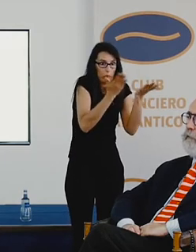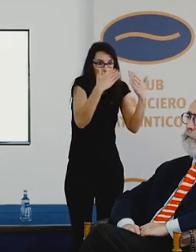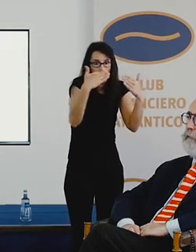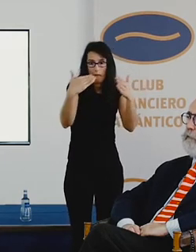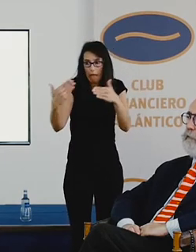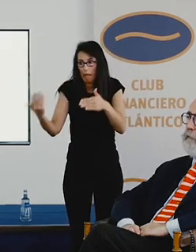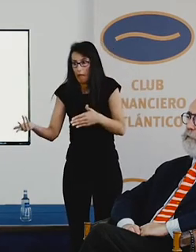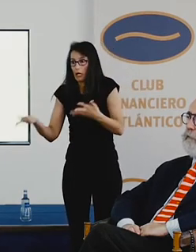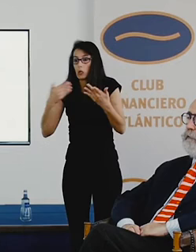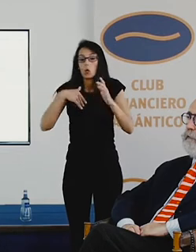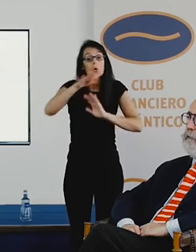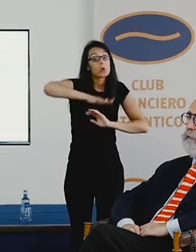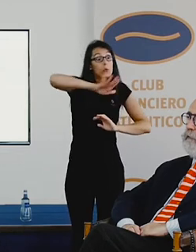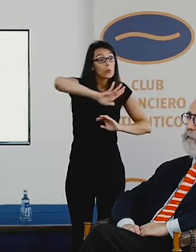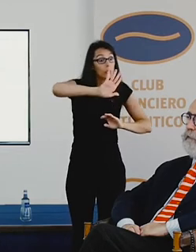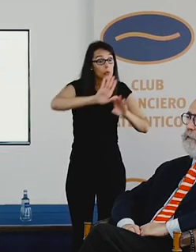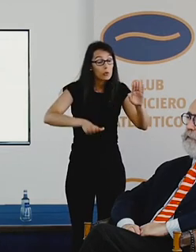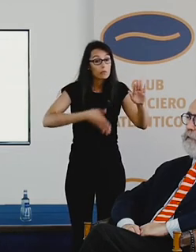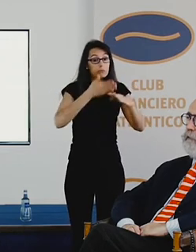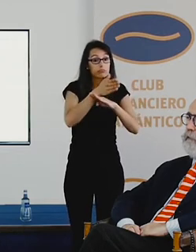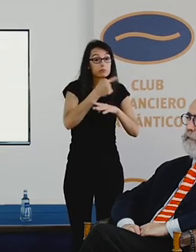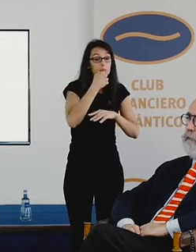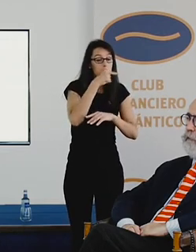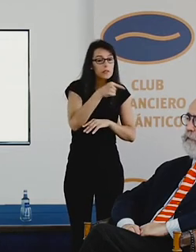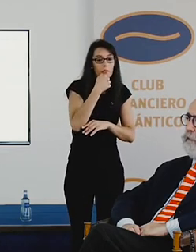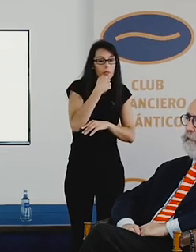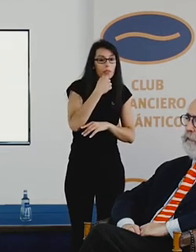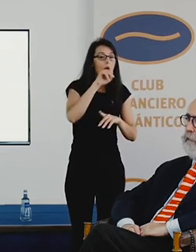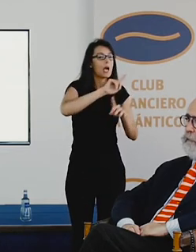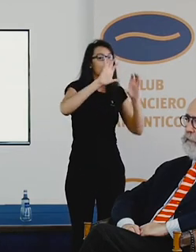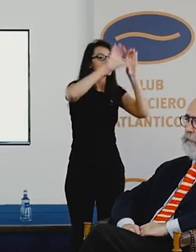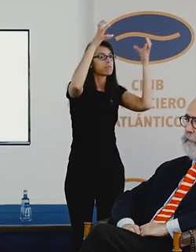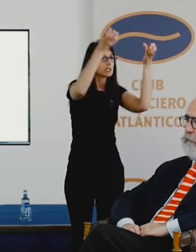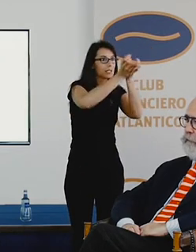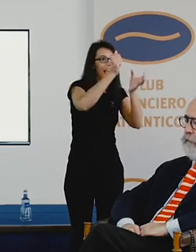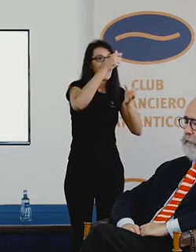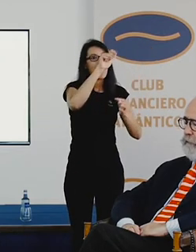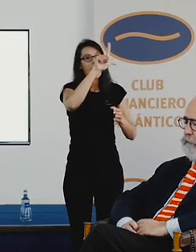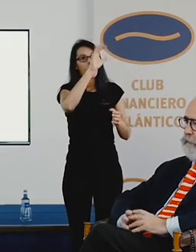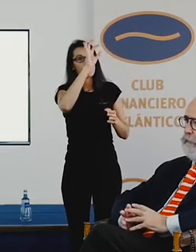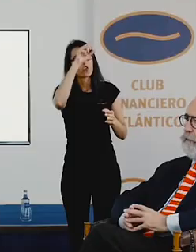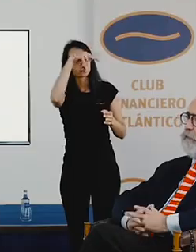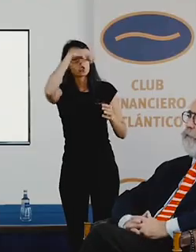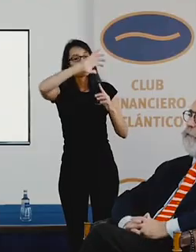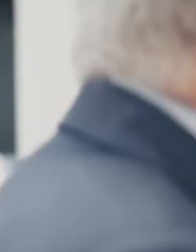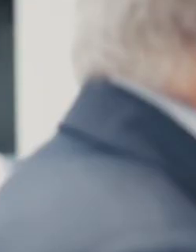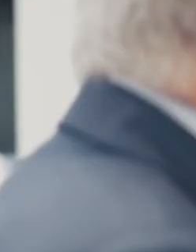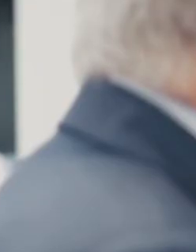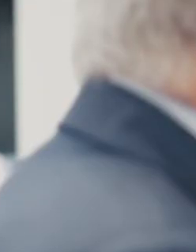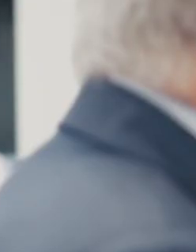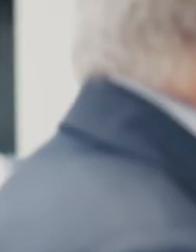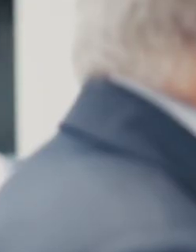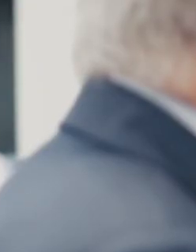pues puedes llegar a un sitio y decirte, mira, este es el planetario que está hecho no sé cuánto, que lo hizo Alfonso Molina, que estuvo mucho tiempo en ruinas, bla, bla, bla. Te puede contar cosas que no